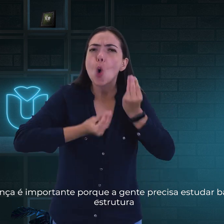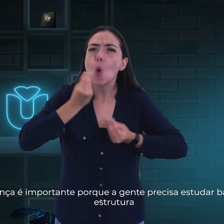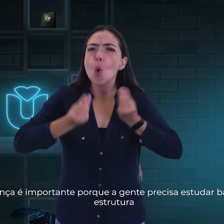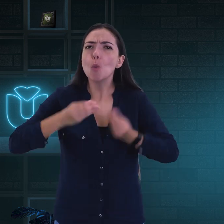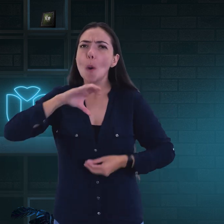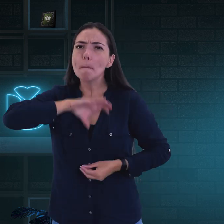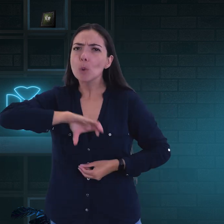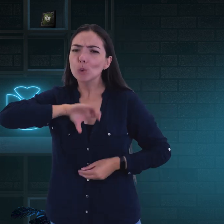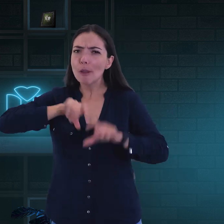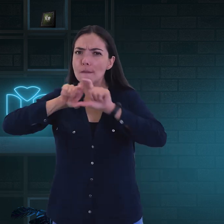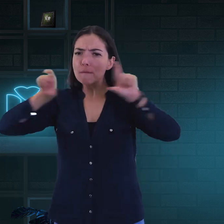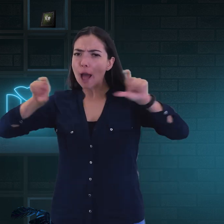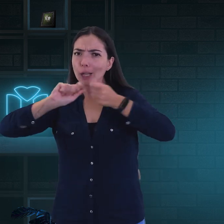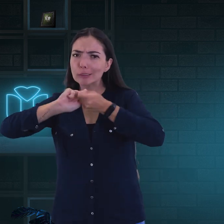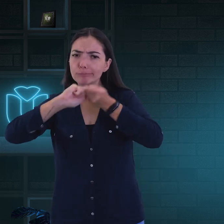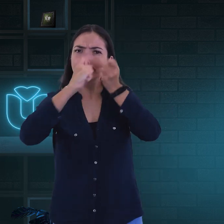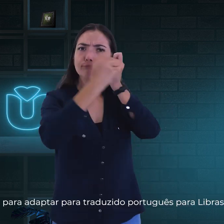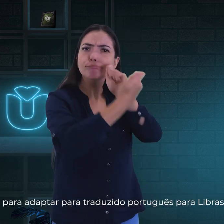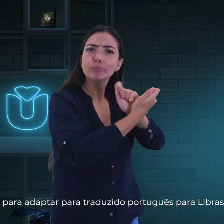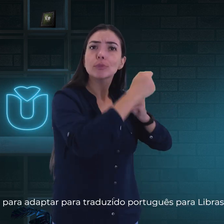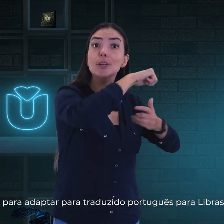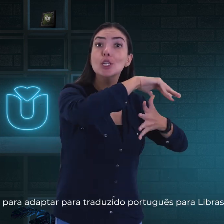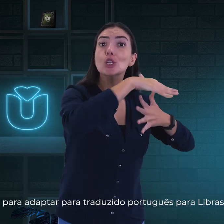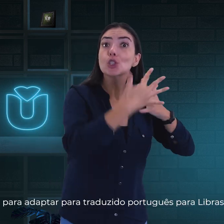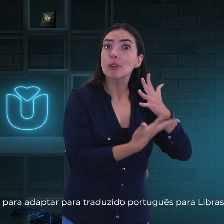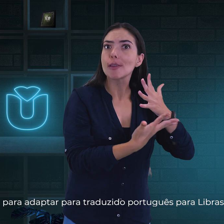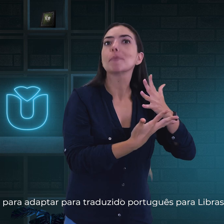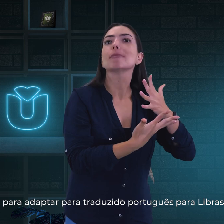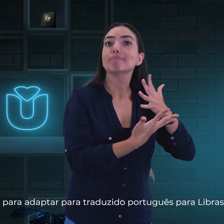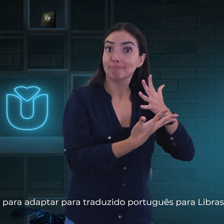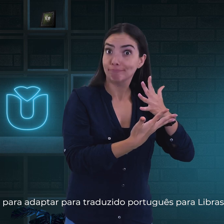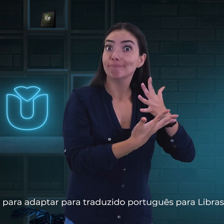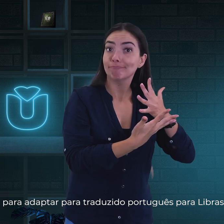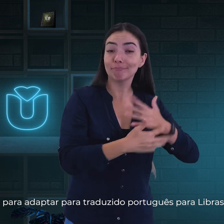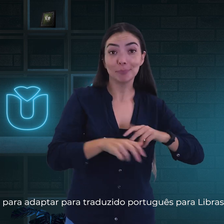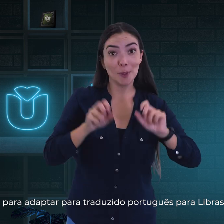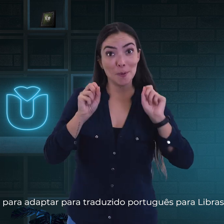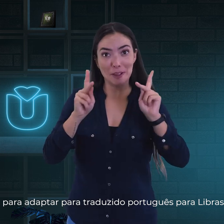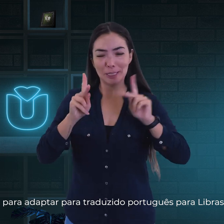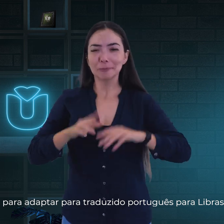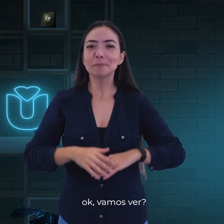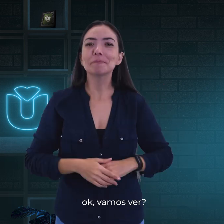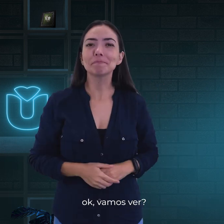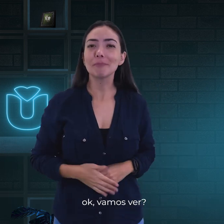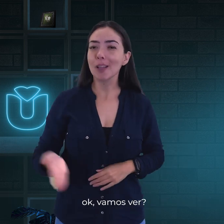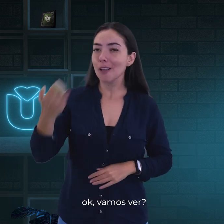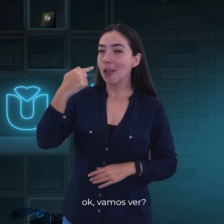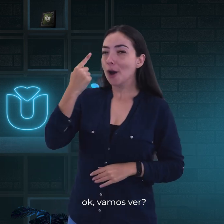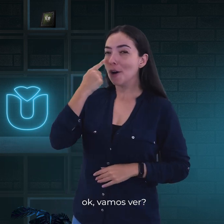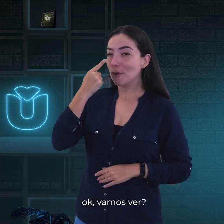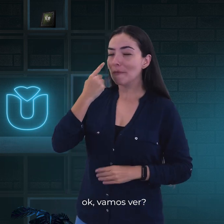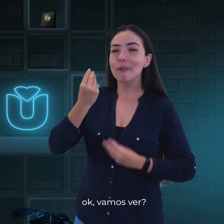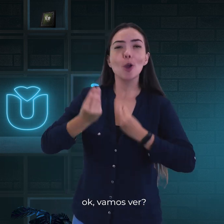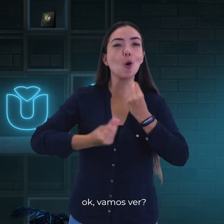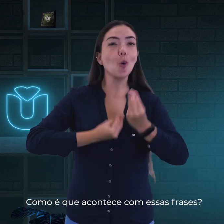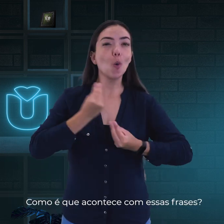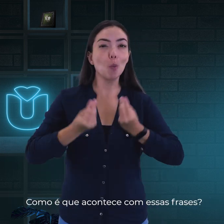estrutura para adaptar, para traduzir do português para Libras, ok? Vamos ver como é